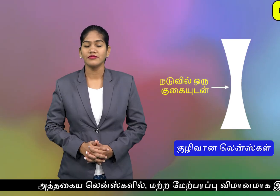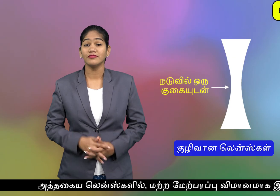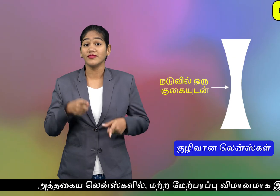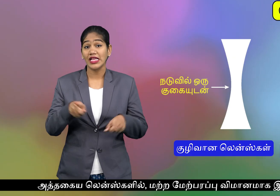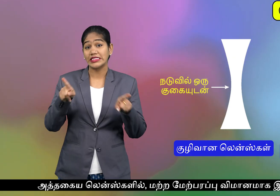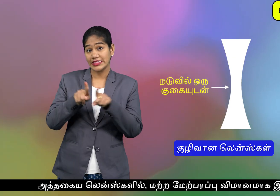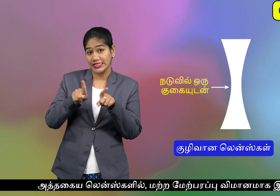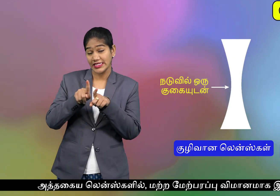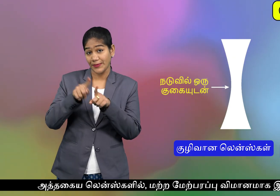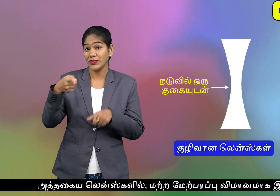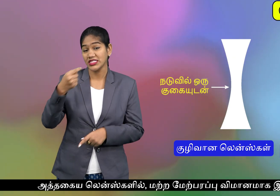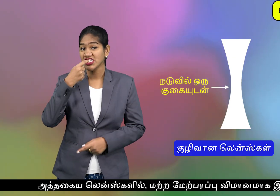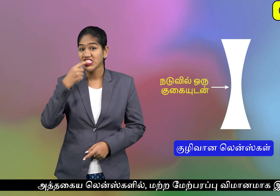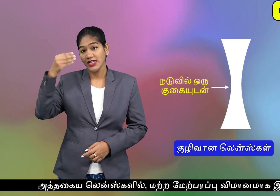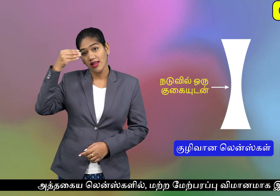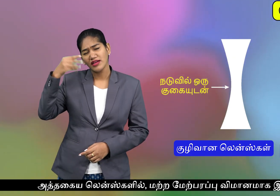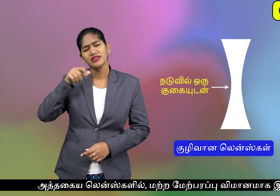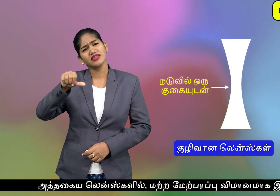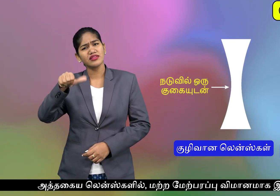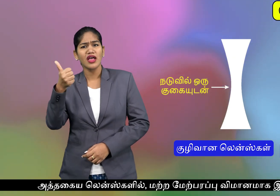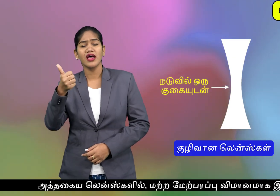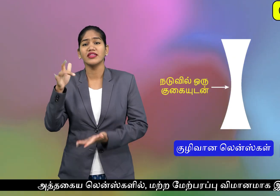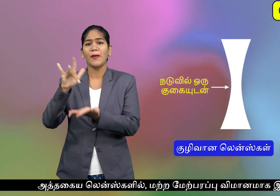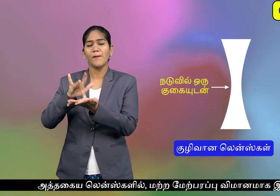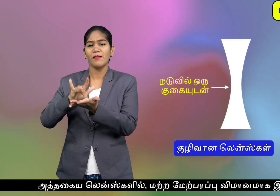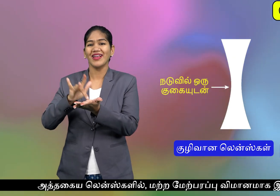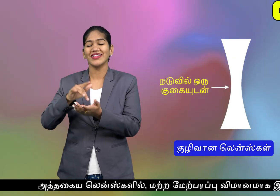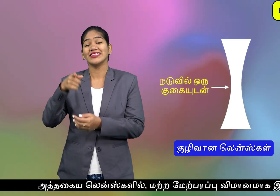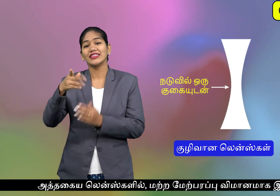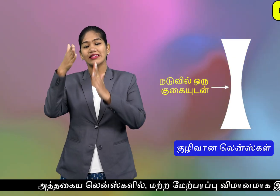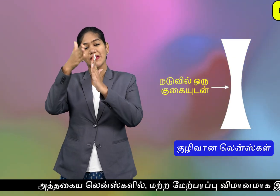அத்தகைய வில்லைகளில் மற்ற மேற்பரப்பு விமானமாக இருக்கலாம்.